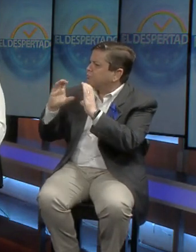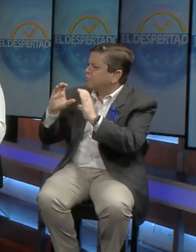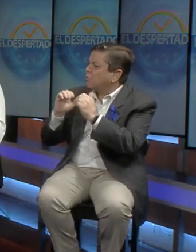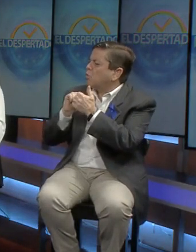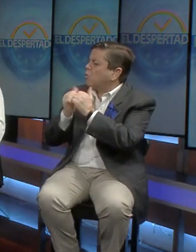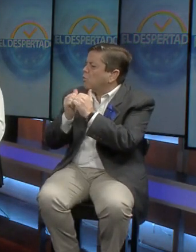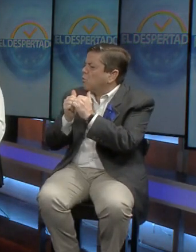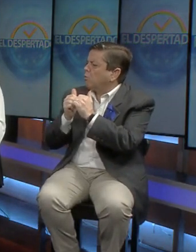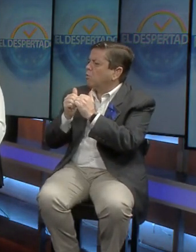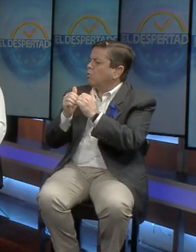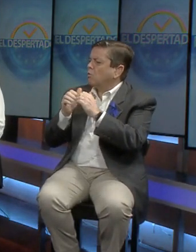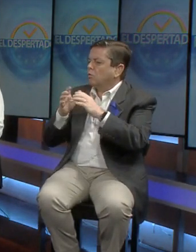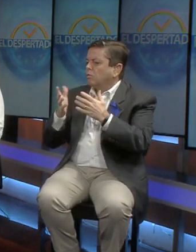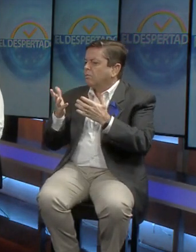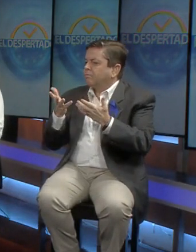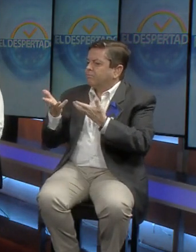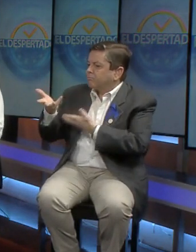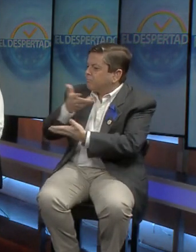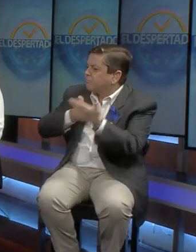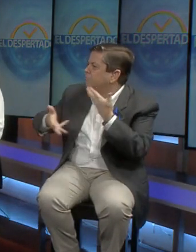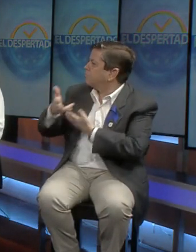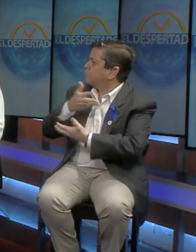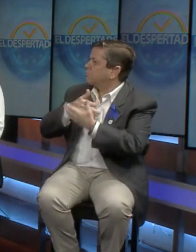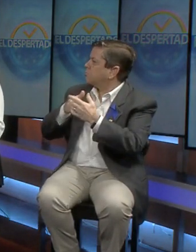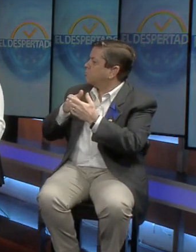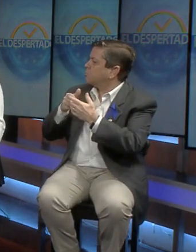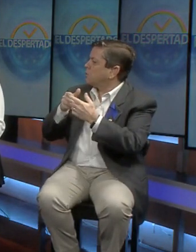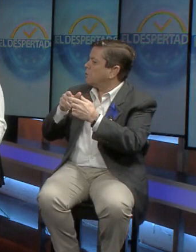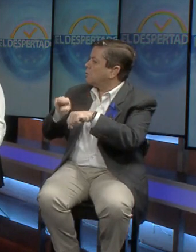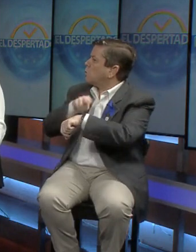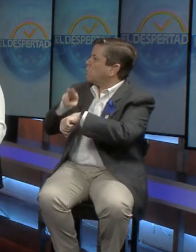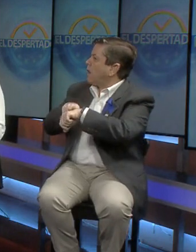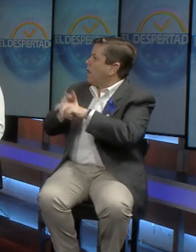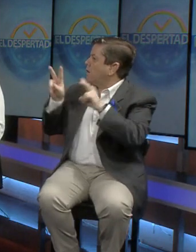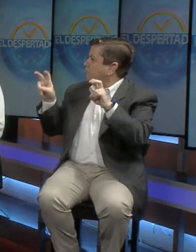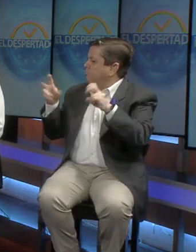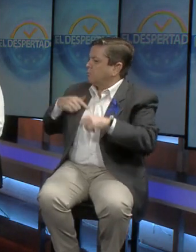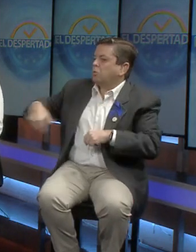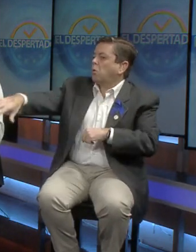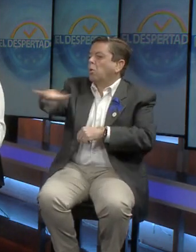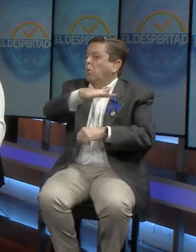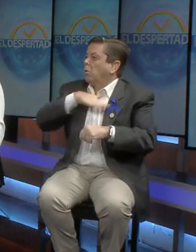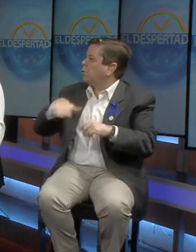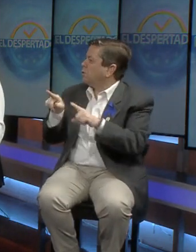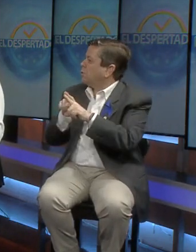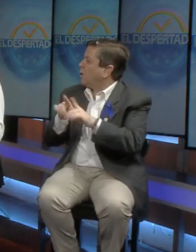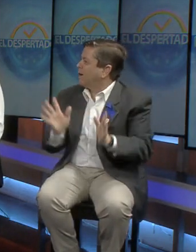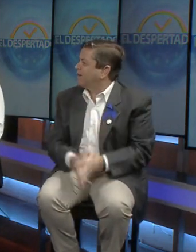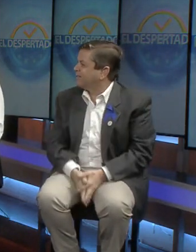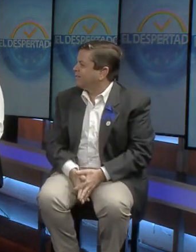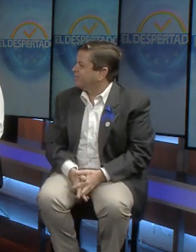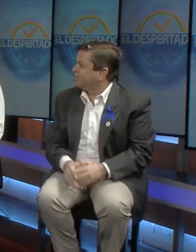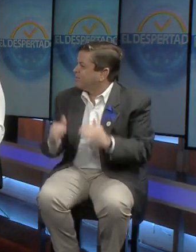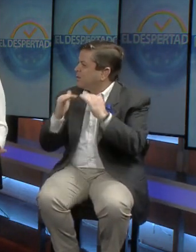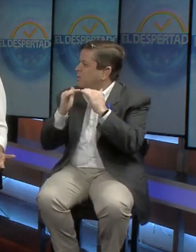trate de saber qué están diciendo. Para que estén haciendo... Ellos son personas normales, como usted, como yo, se